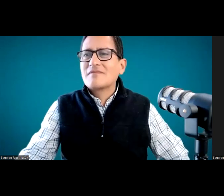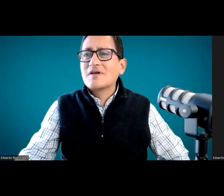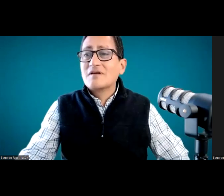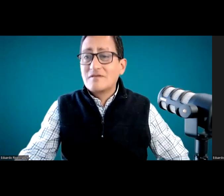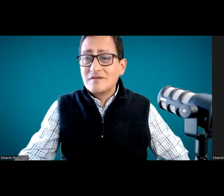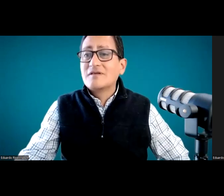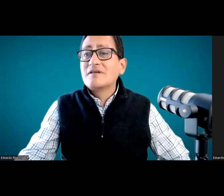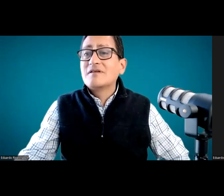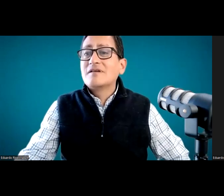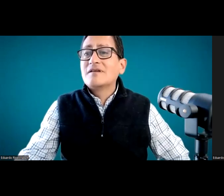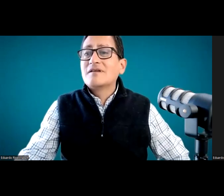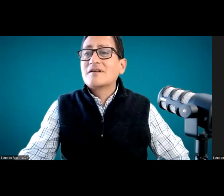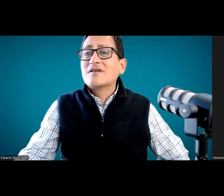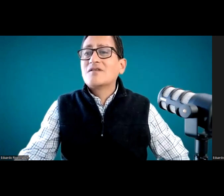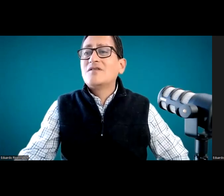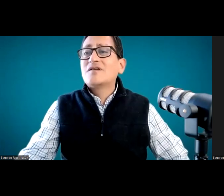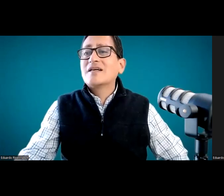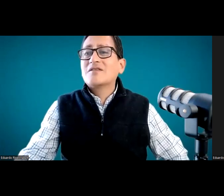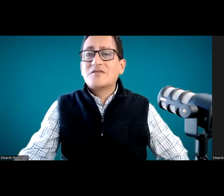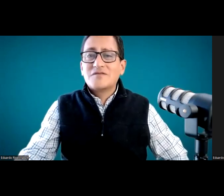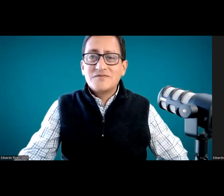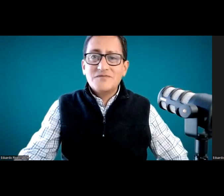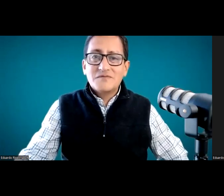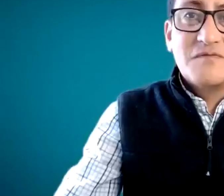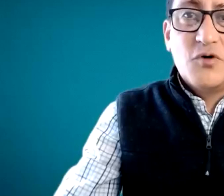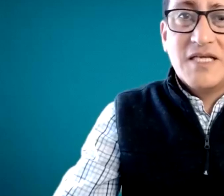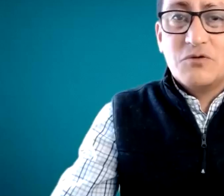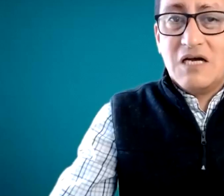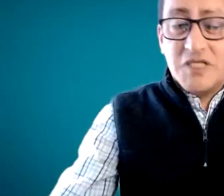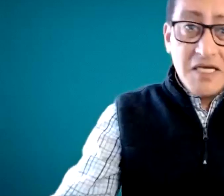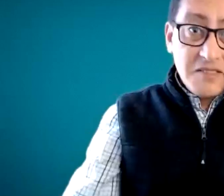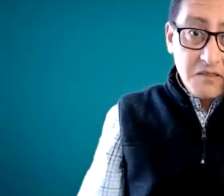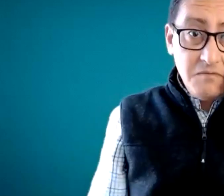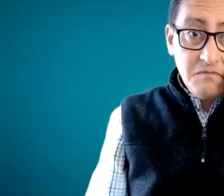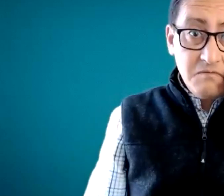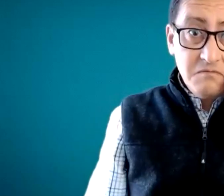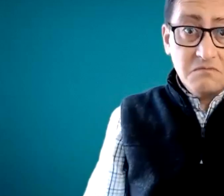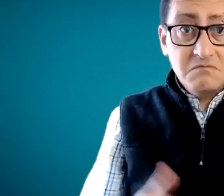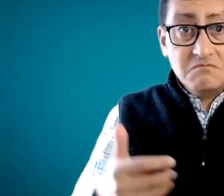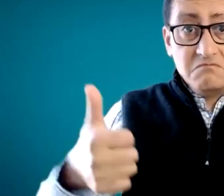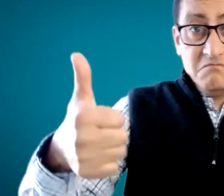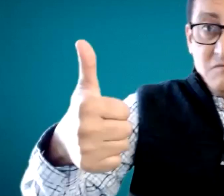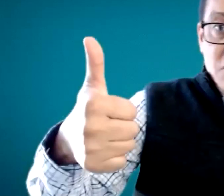Jarrón, recipiente. Correcto. Podría ser una botella, ¿cierto?